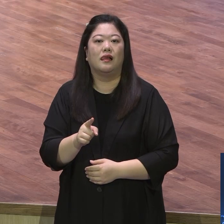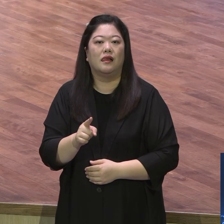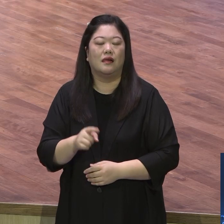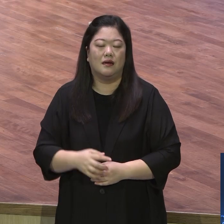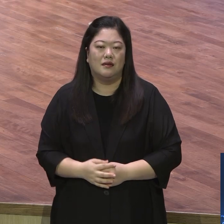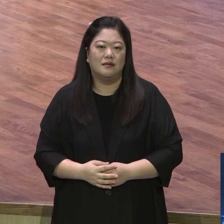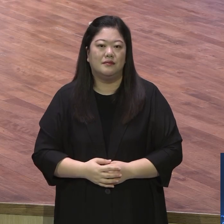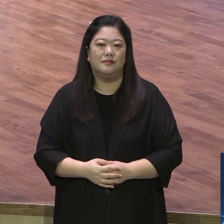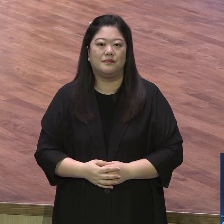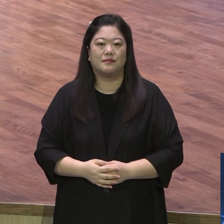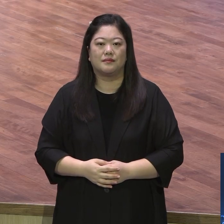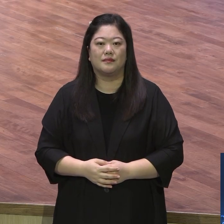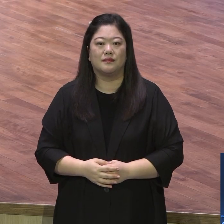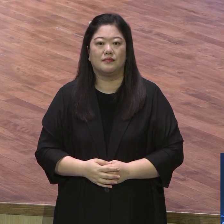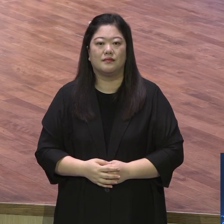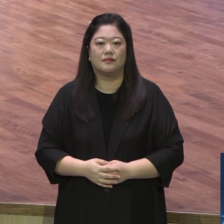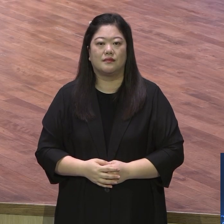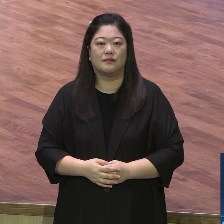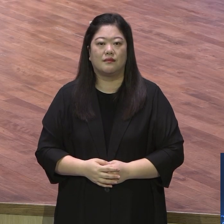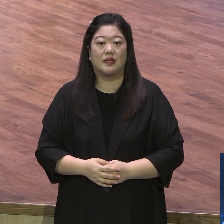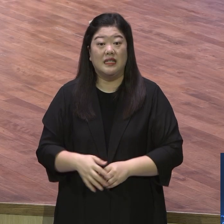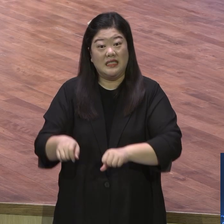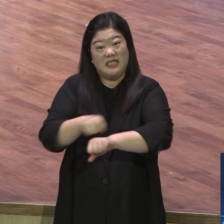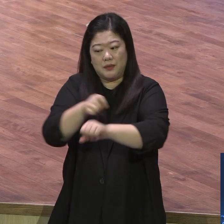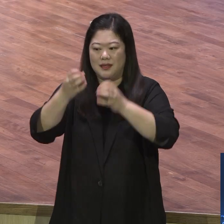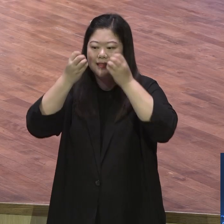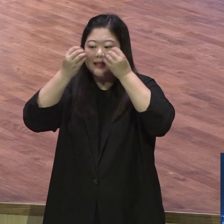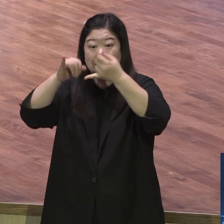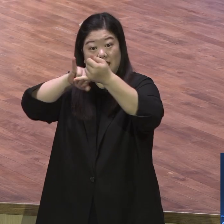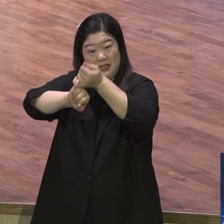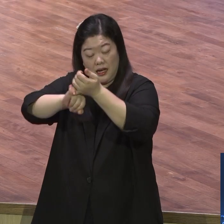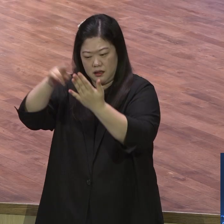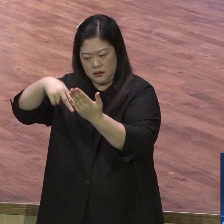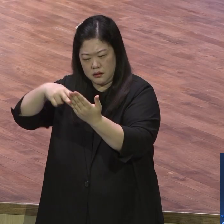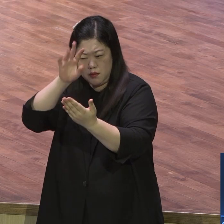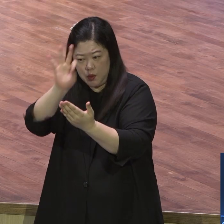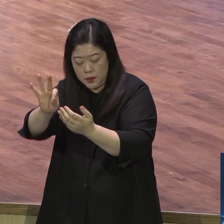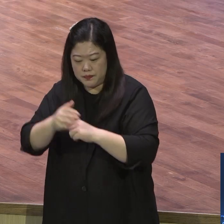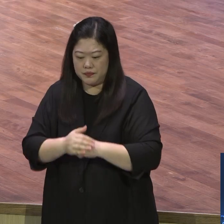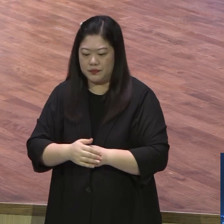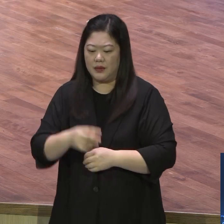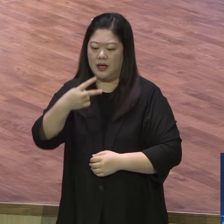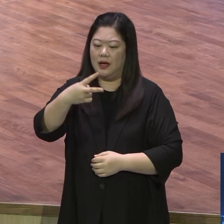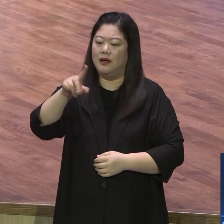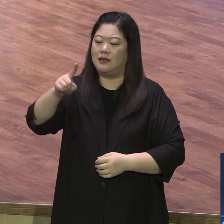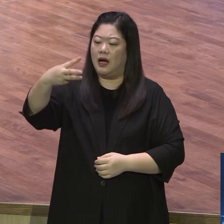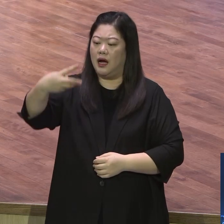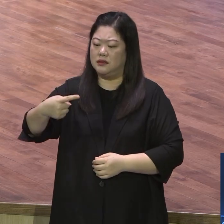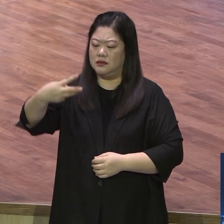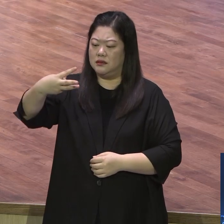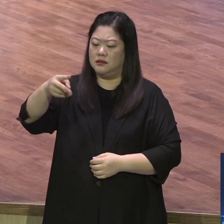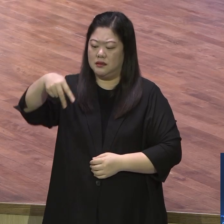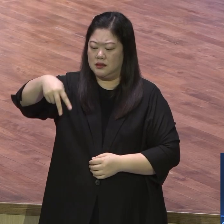특별히 신약에서 안심하라는 표현은 예수님만 사용하신 표현이에요